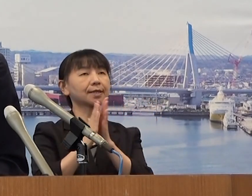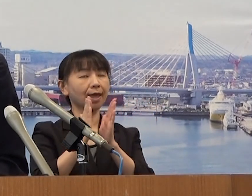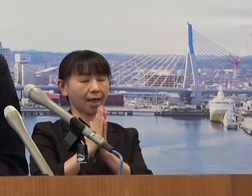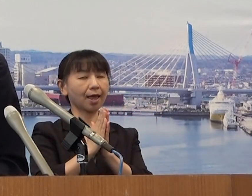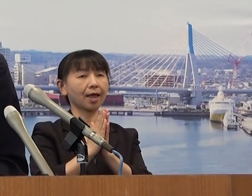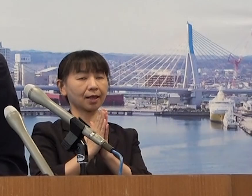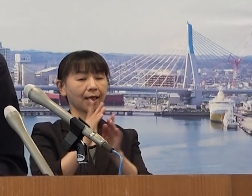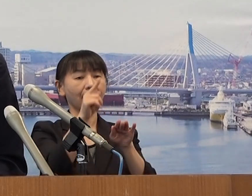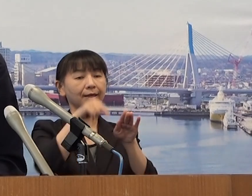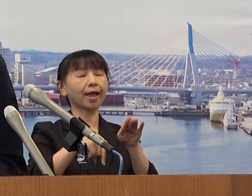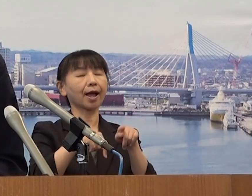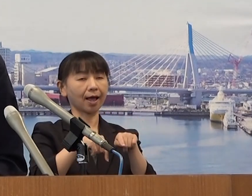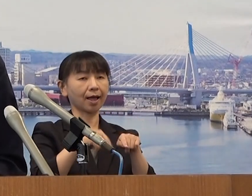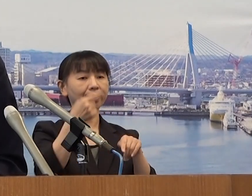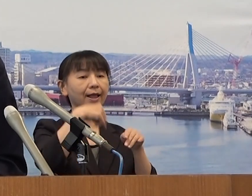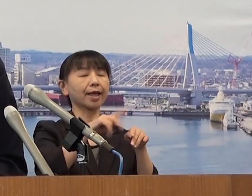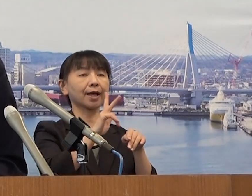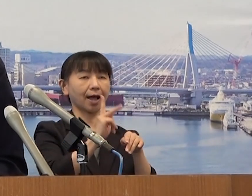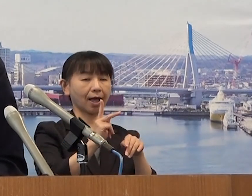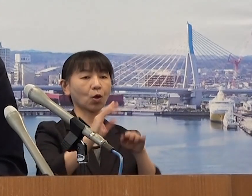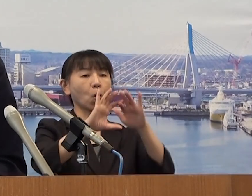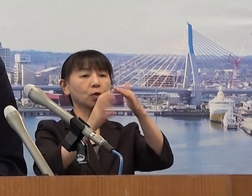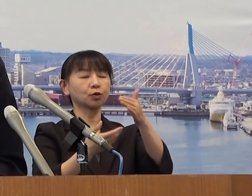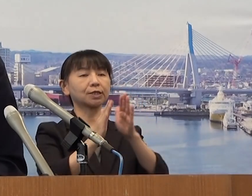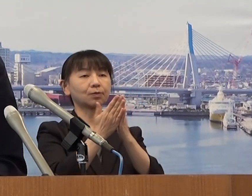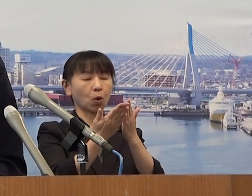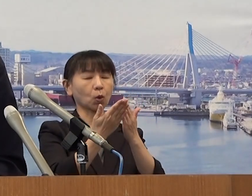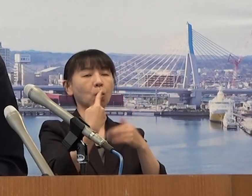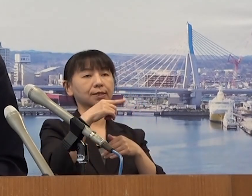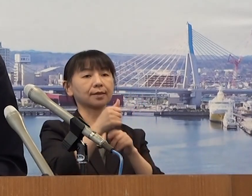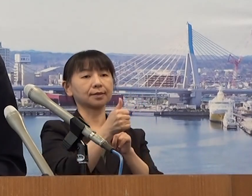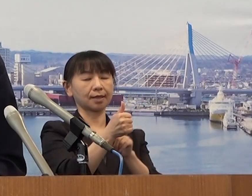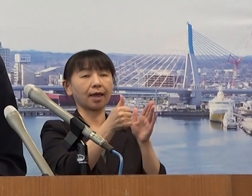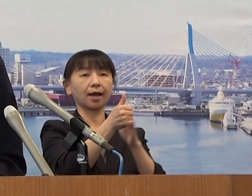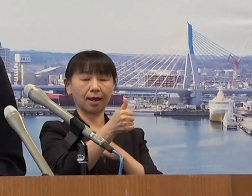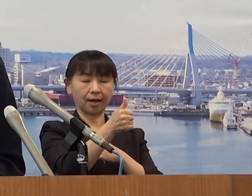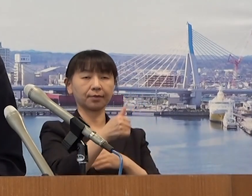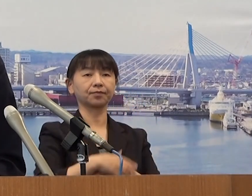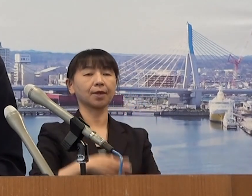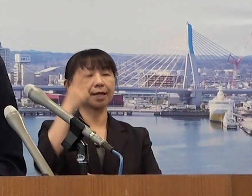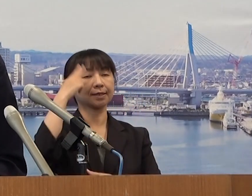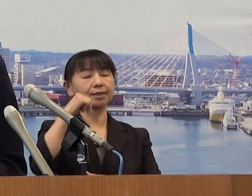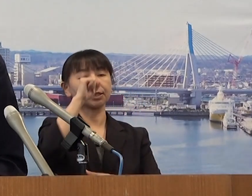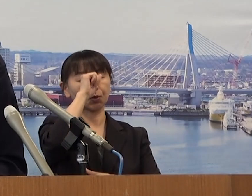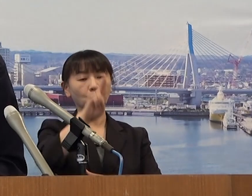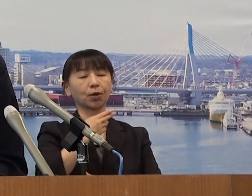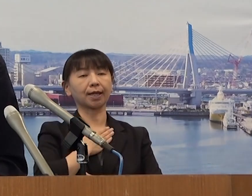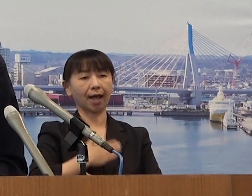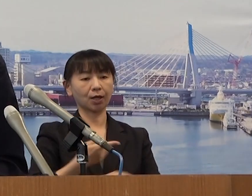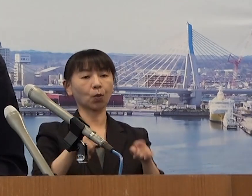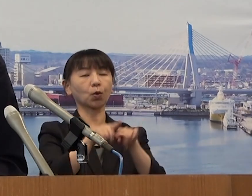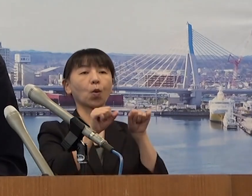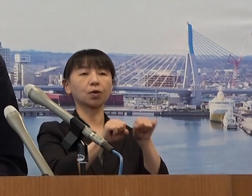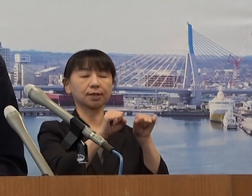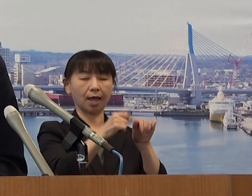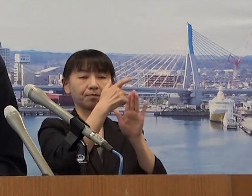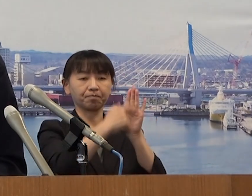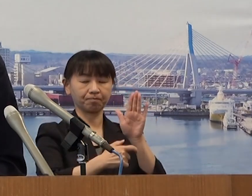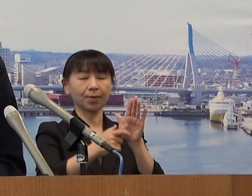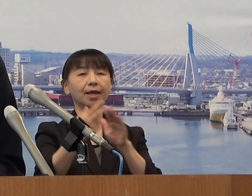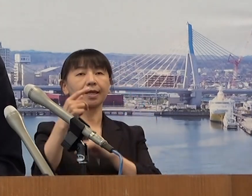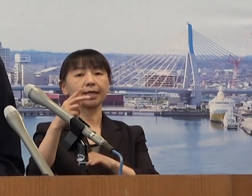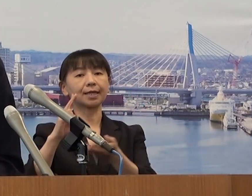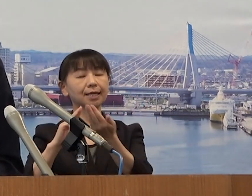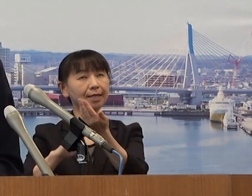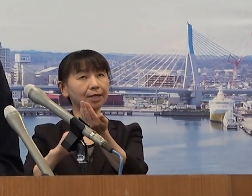科藤本クリニックの院長藤本俊一氏から認知症の理解と共生、医療と地